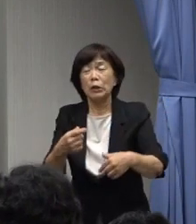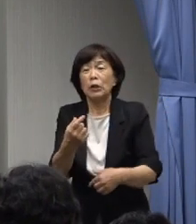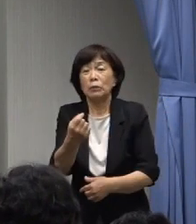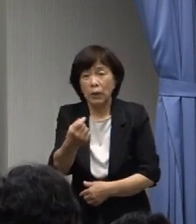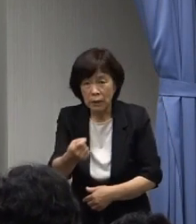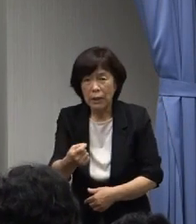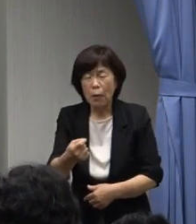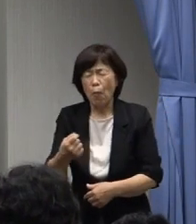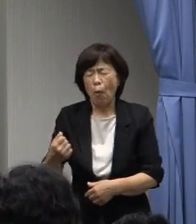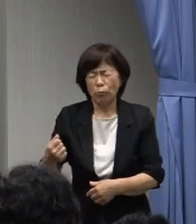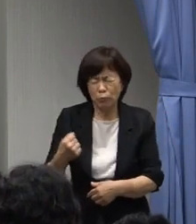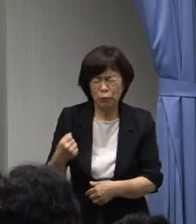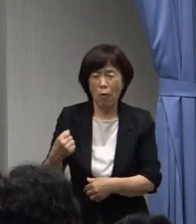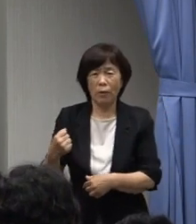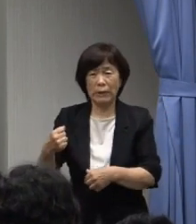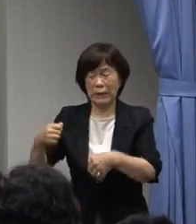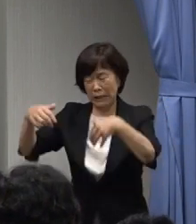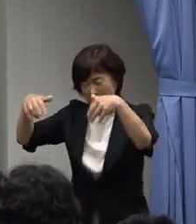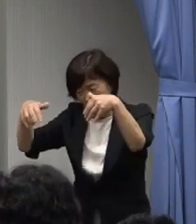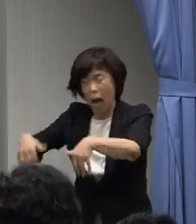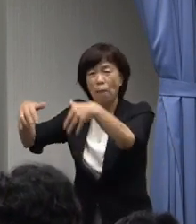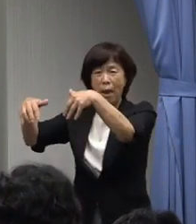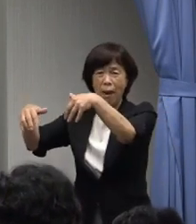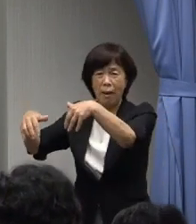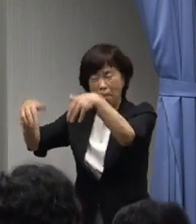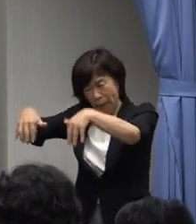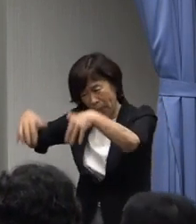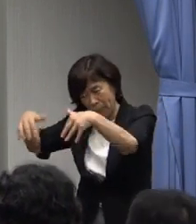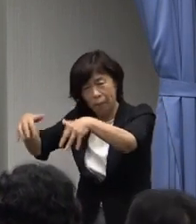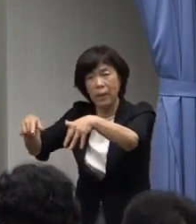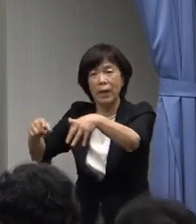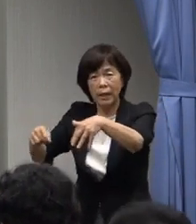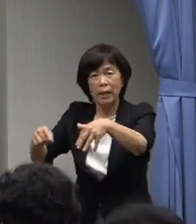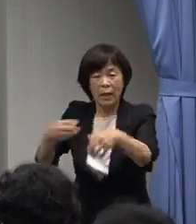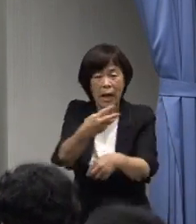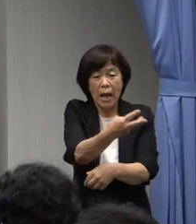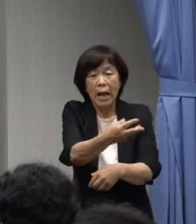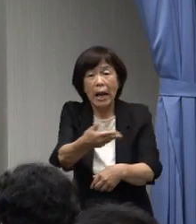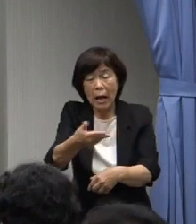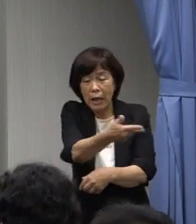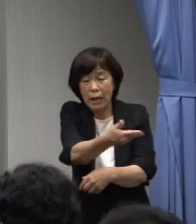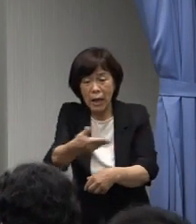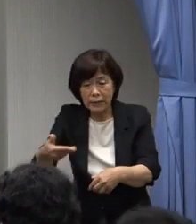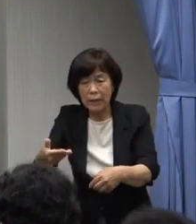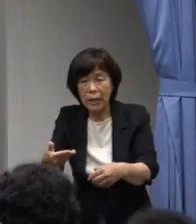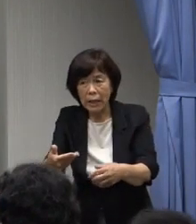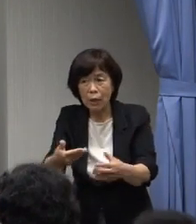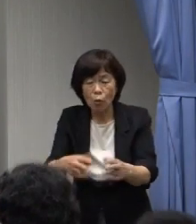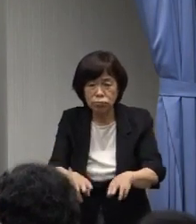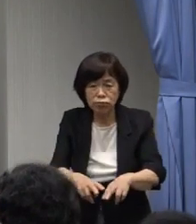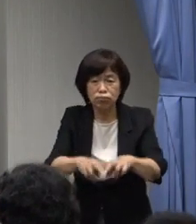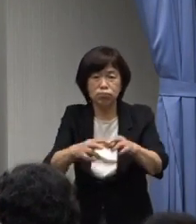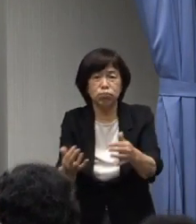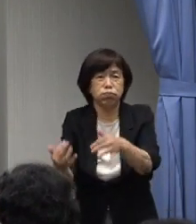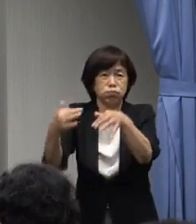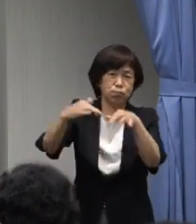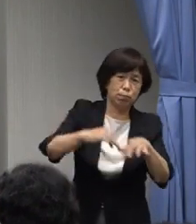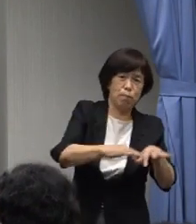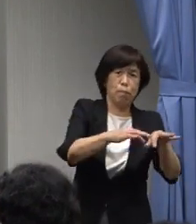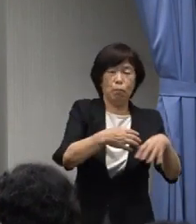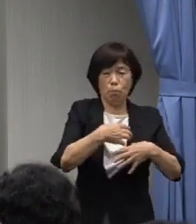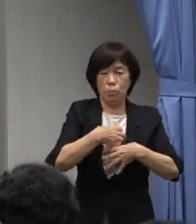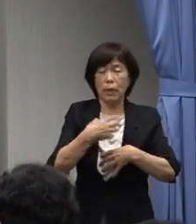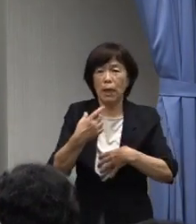に強い雨が影響します。そして河川増水による浸水や土砂崩れ、災害のリスクが高ま